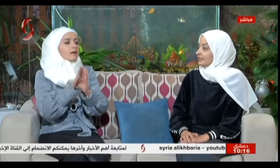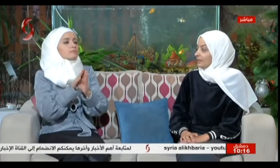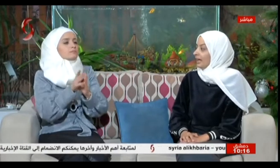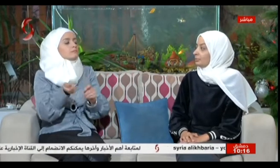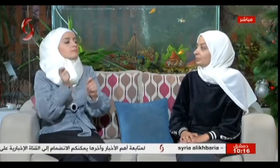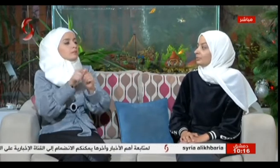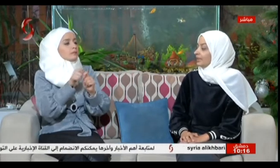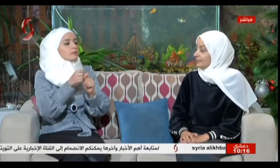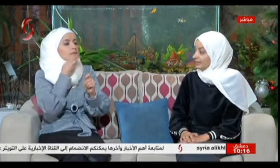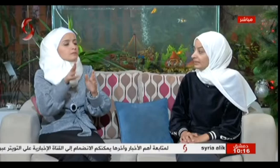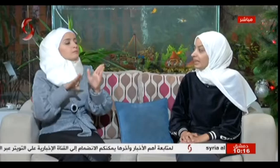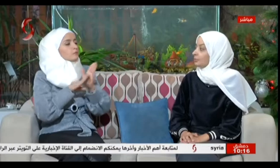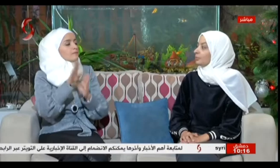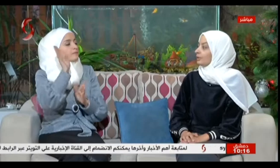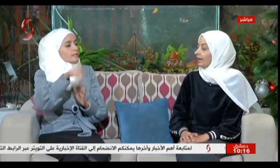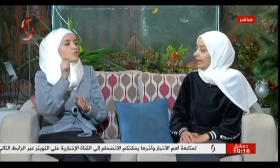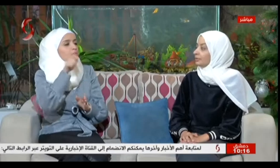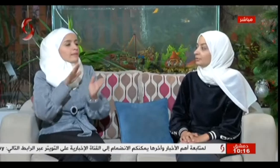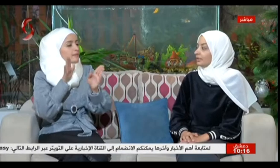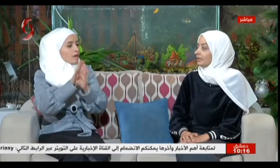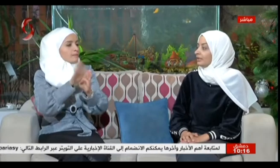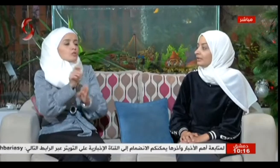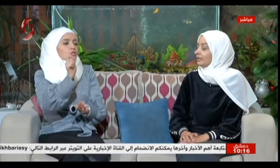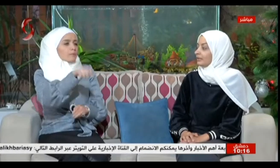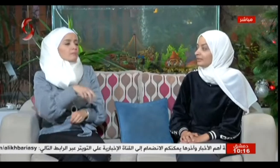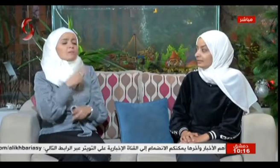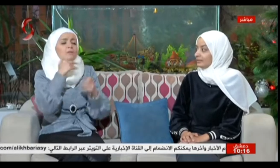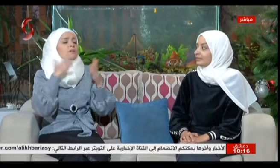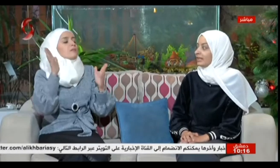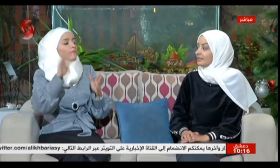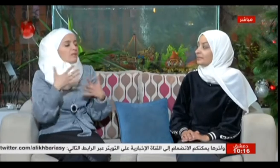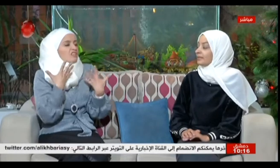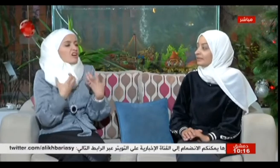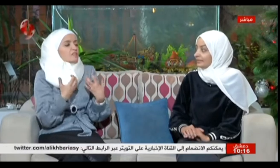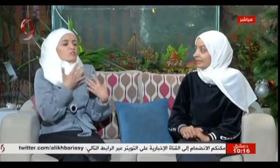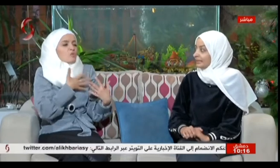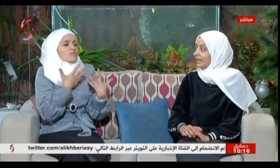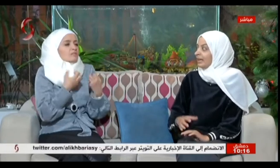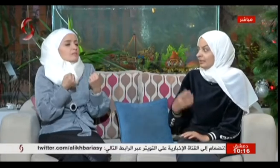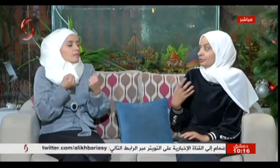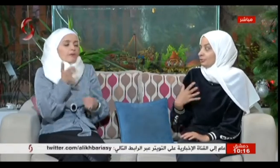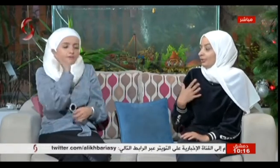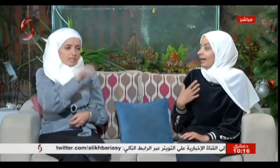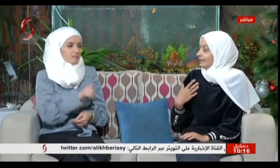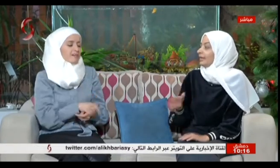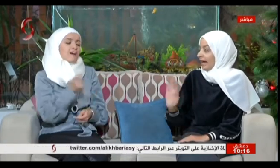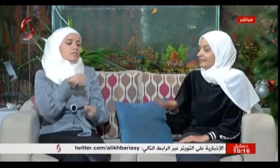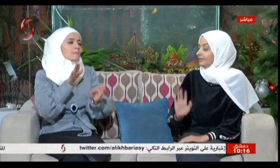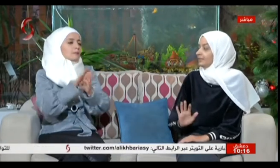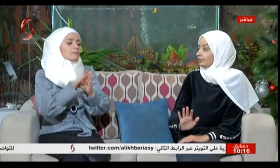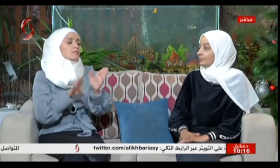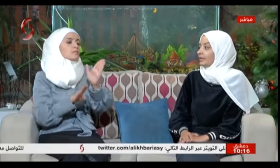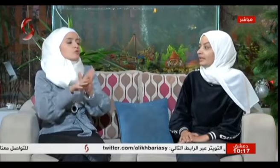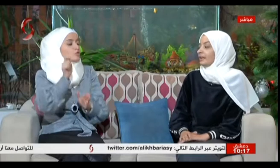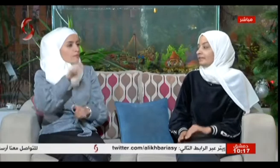معلش لازم يحاولوا، لازم حتى يدعموا حالهم، لازم يعني الشعور هذا